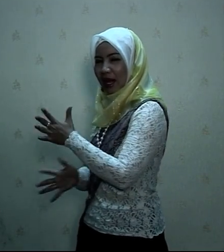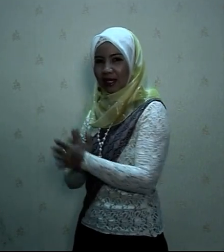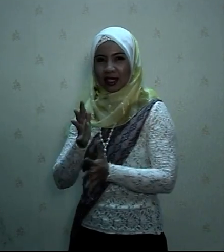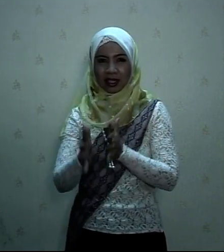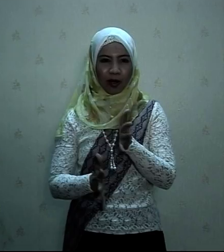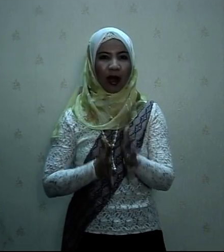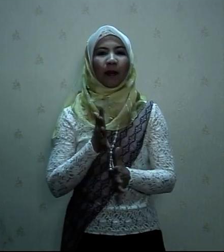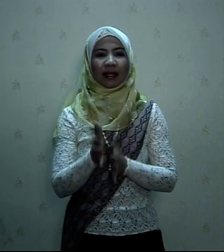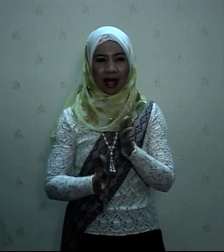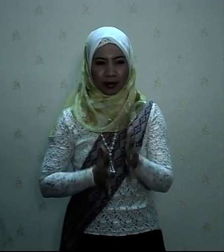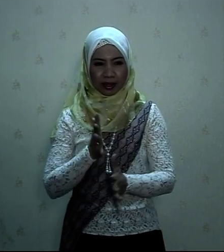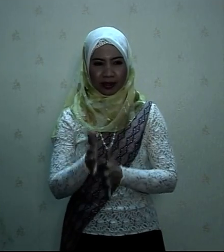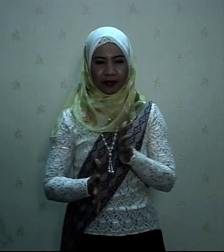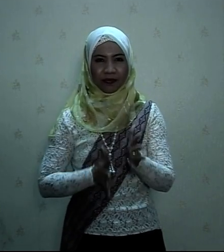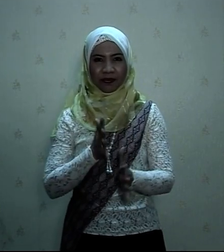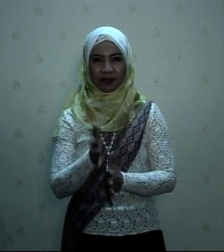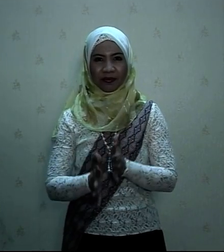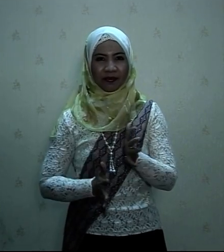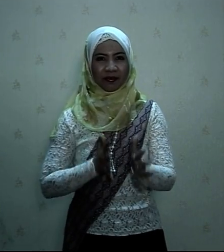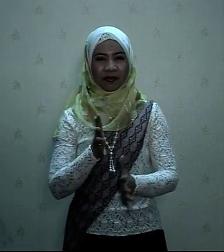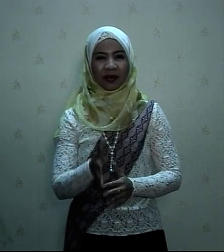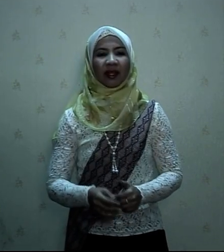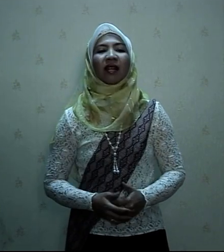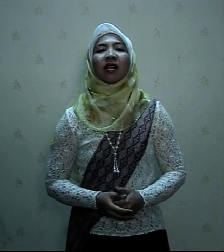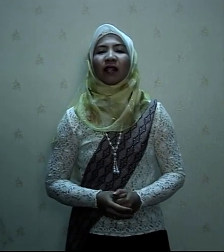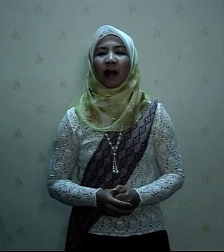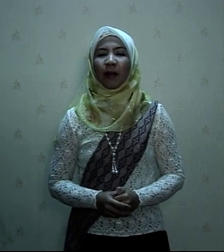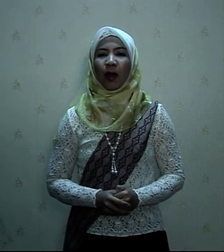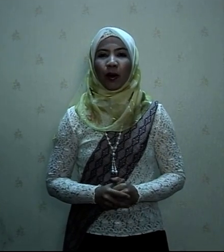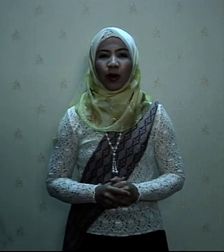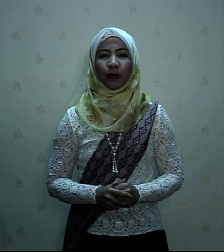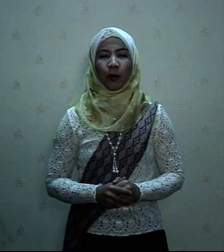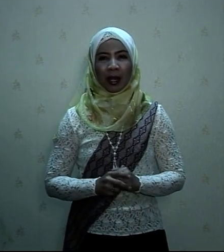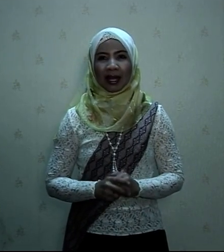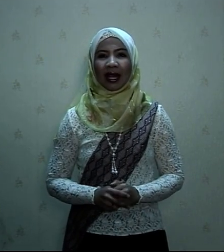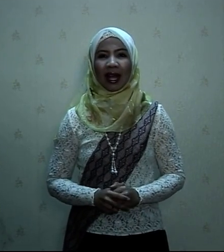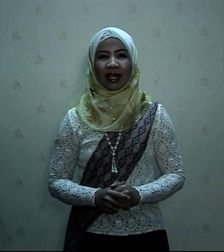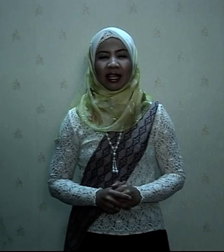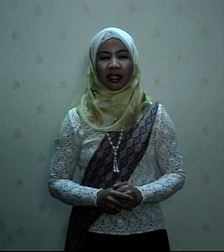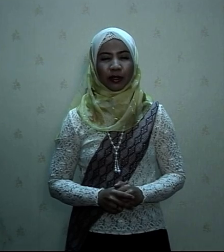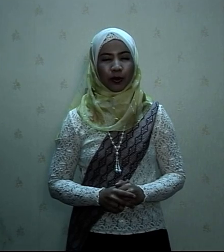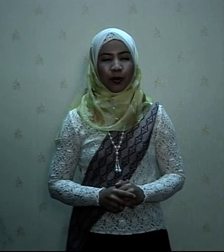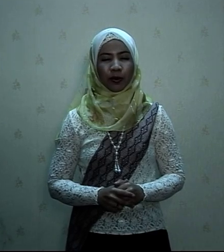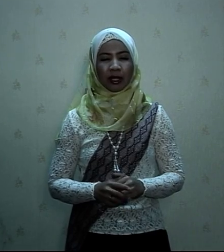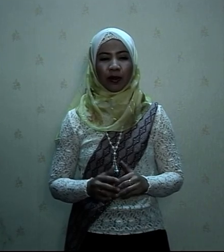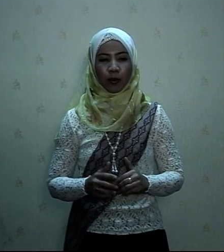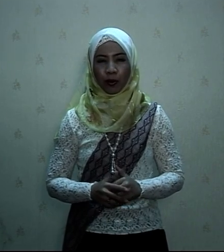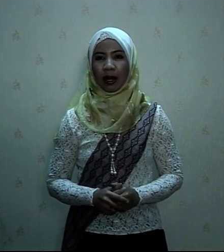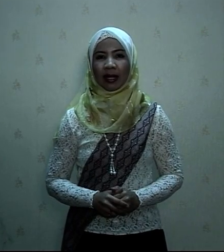นี่คือคำว่าภาษามือสำหรับคนผู้พิการทางการได้ยินหรือผู้ที่มีหูหนวกนะคะ